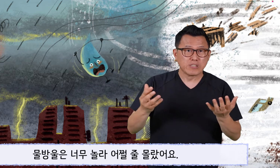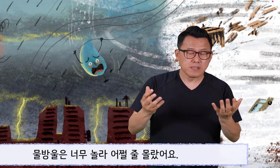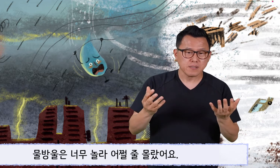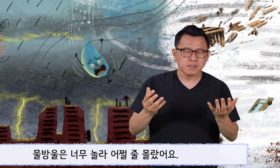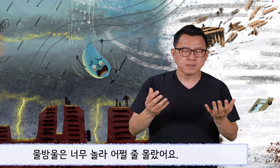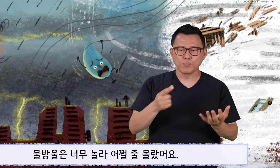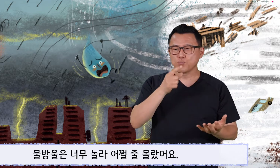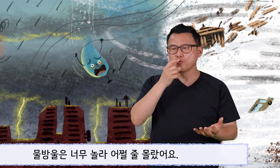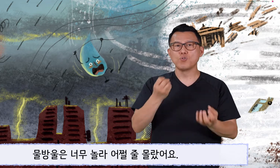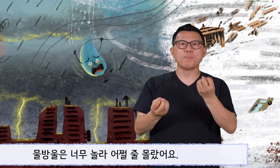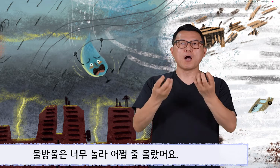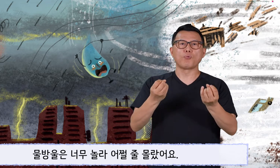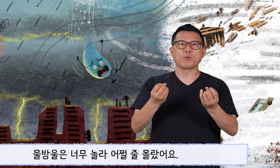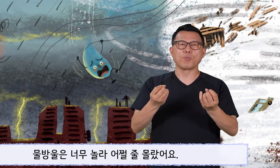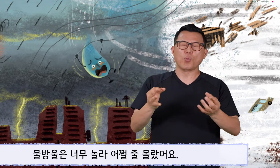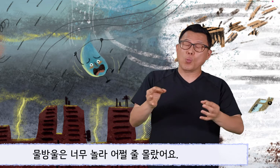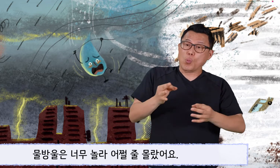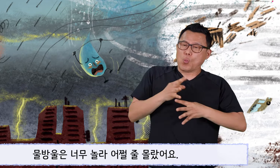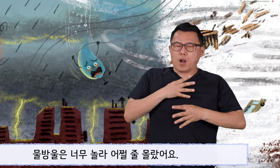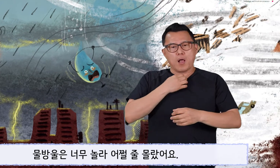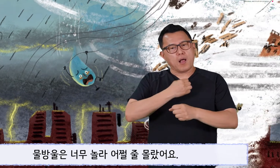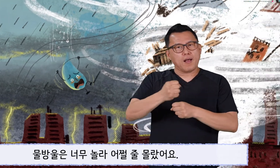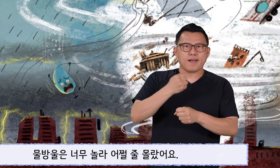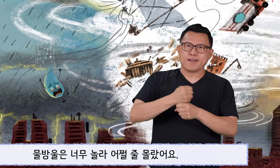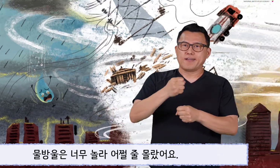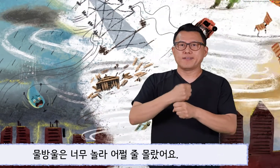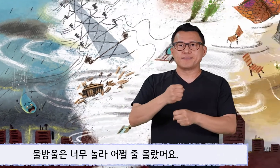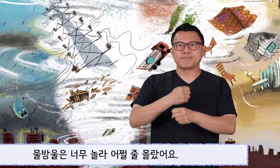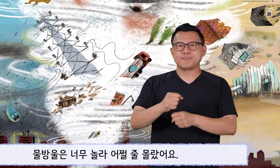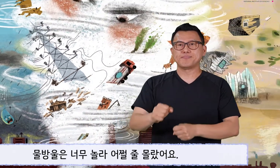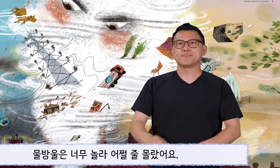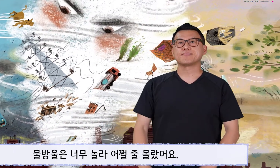물방울은 너무 놀라 어쩔 줄 몰랐어요.